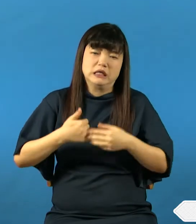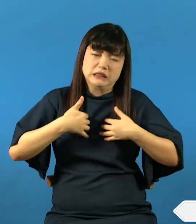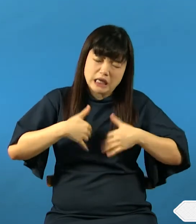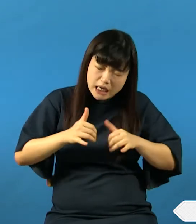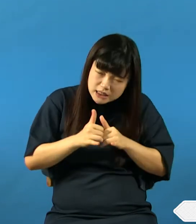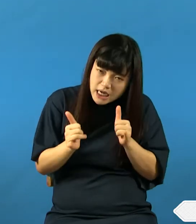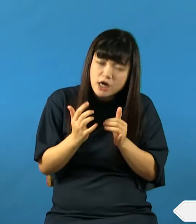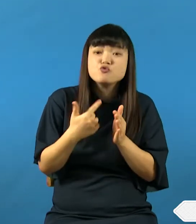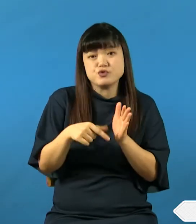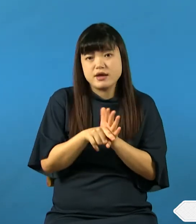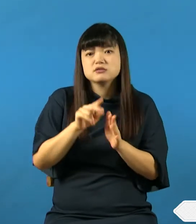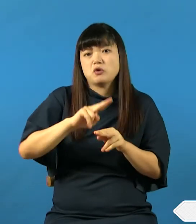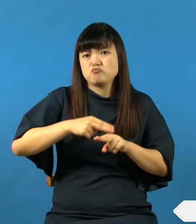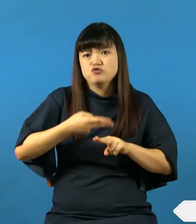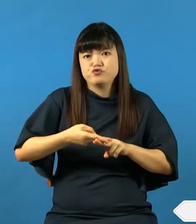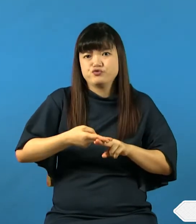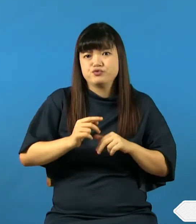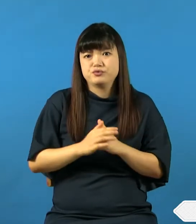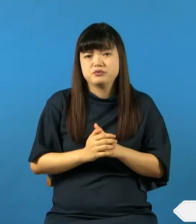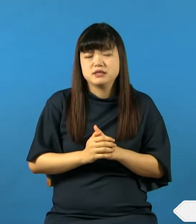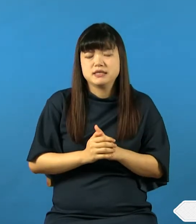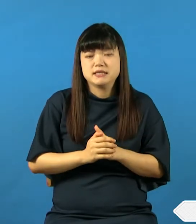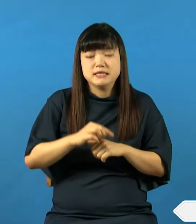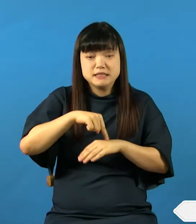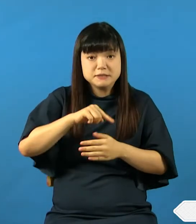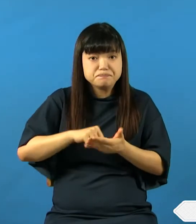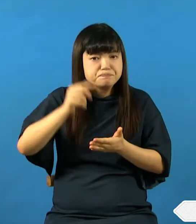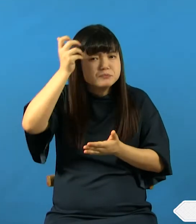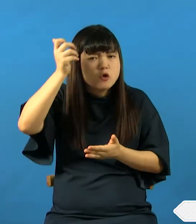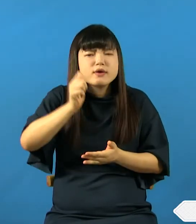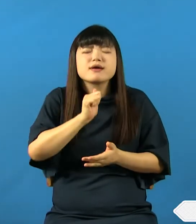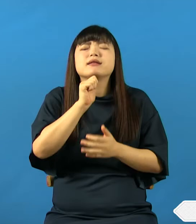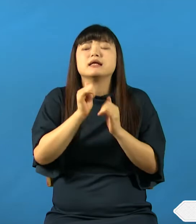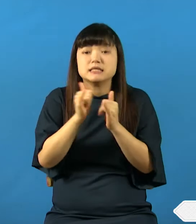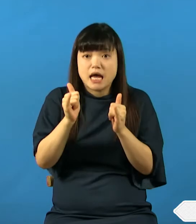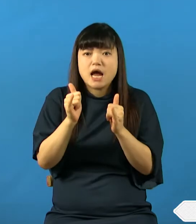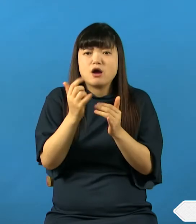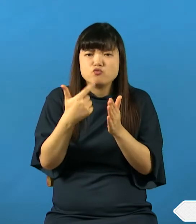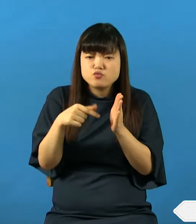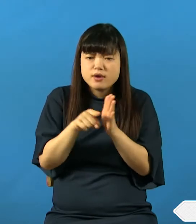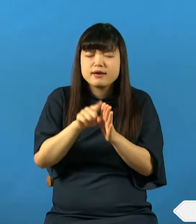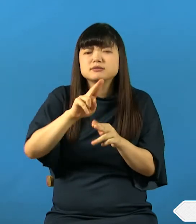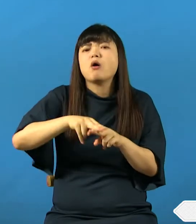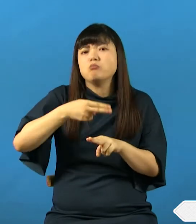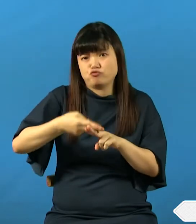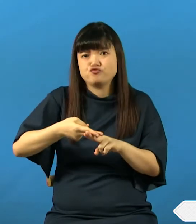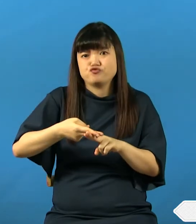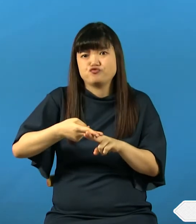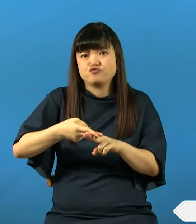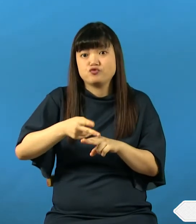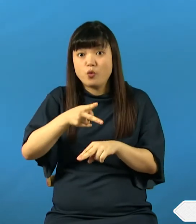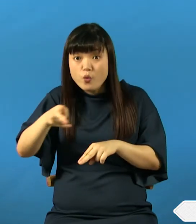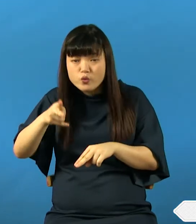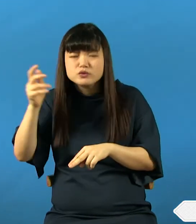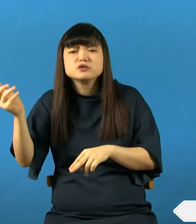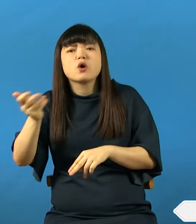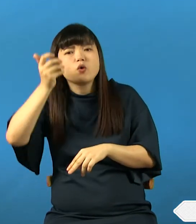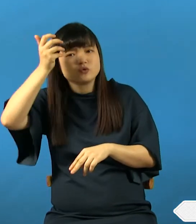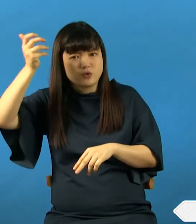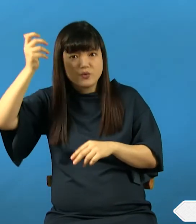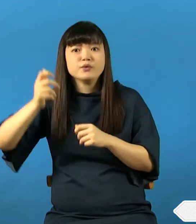선물입니다. 연약한 자를 위한, 심령이 가난한 자를 위한 하나님의 선물이